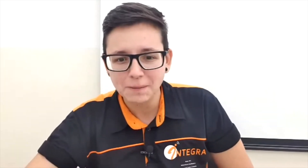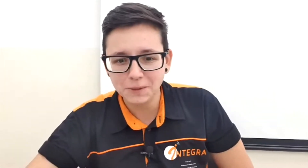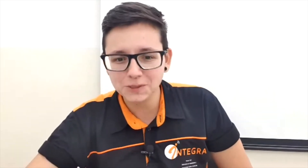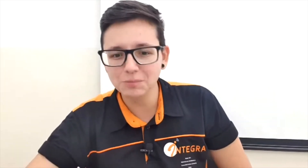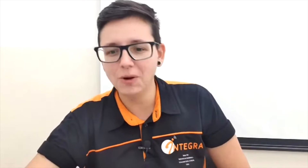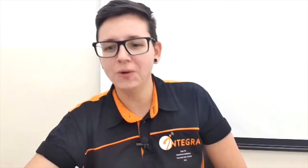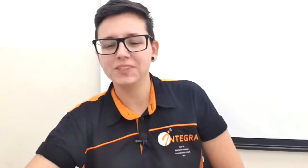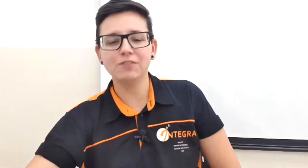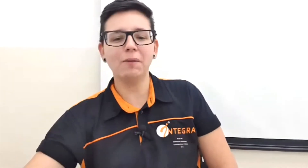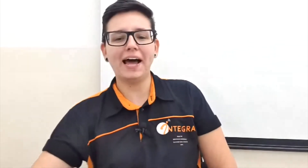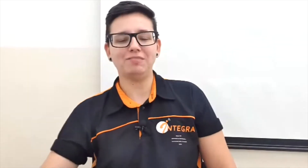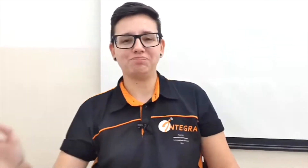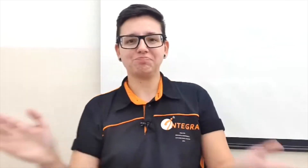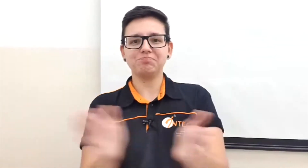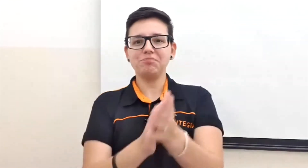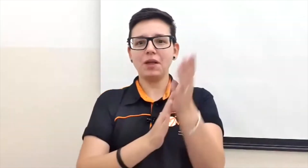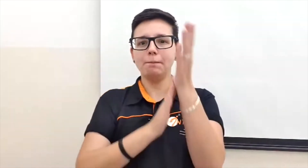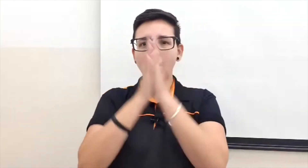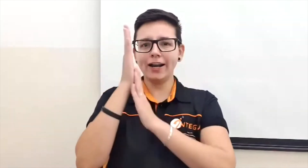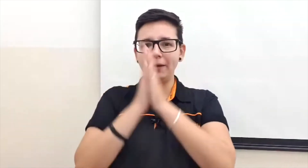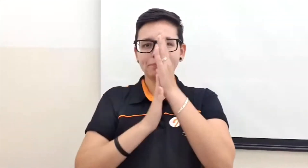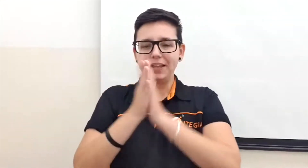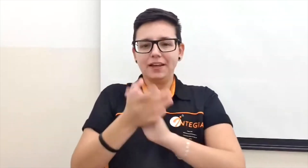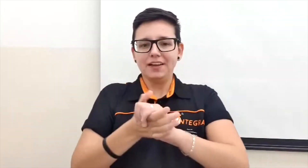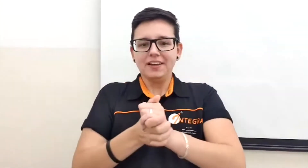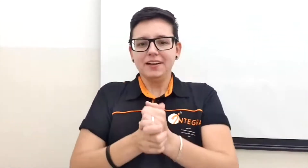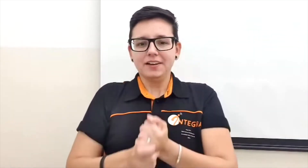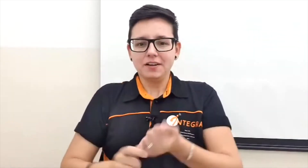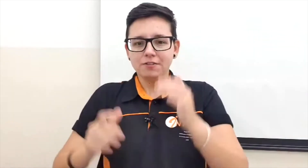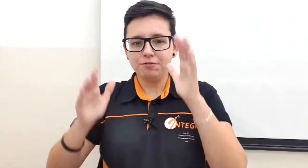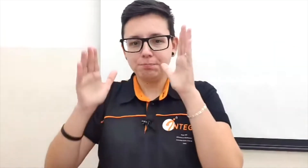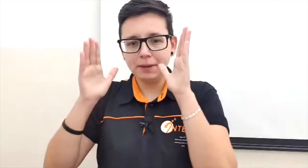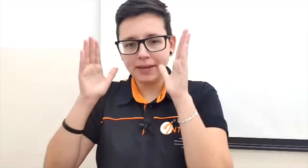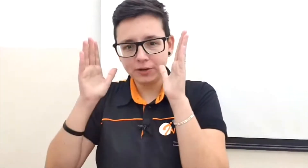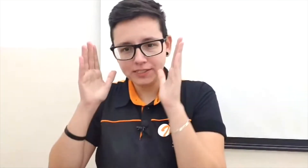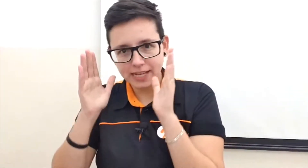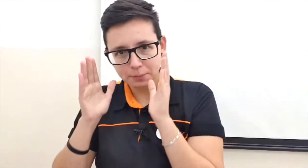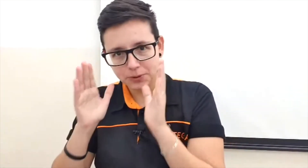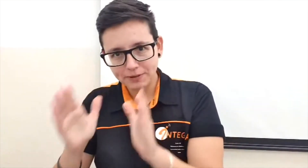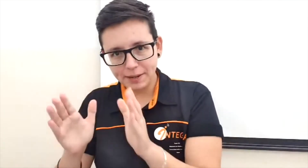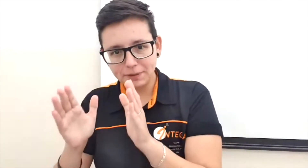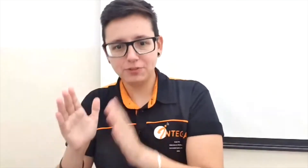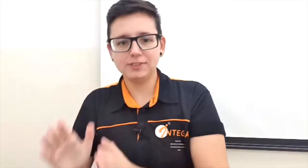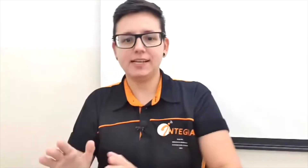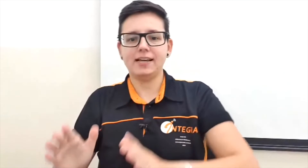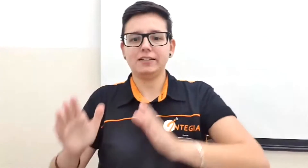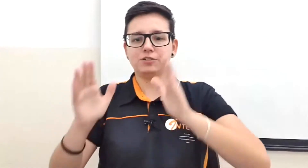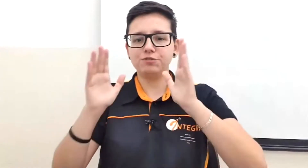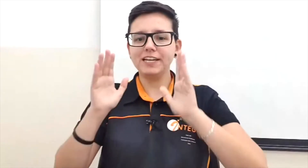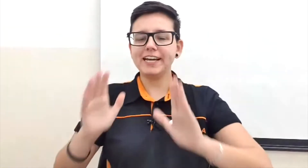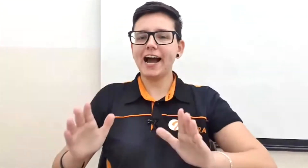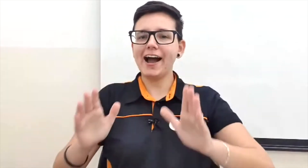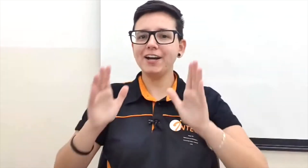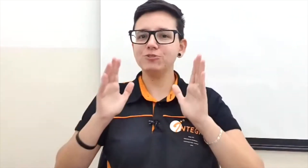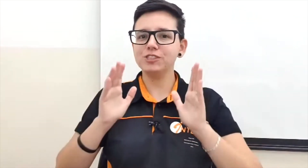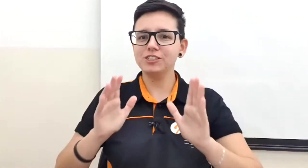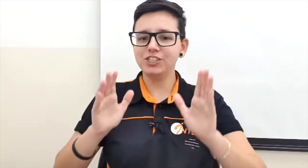Muito bom. Então, vamos lá. Bora! Primeiro exemplo que eu dei para vocês. Ficar no sentido